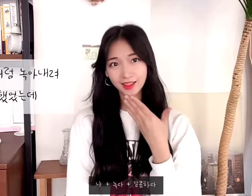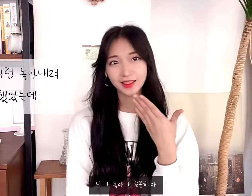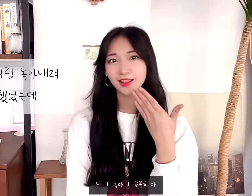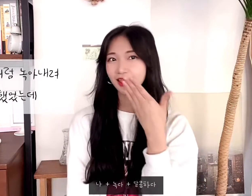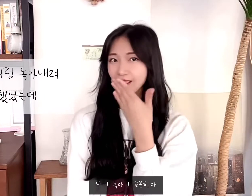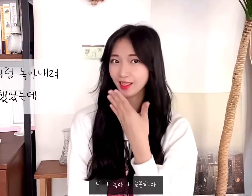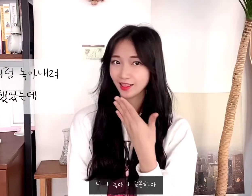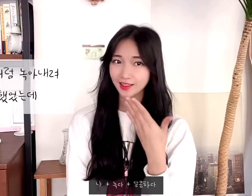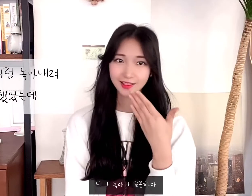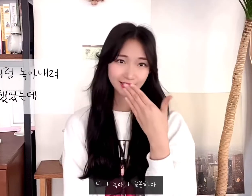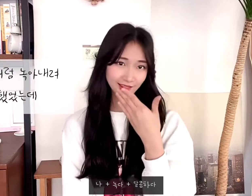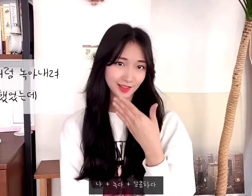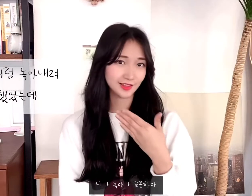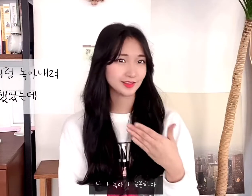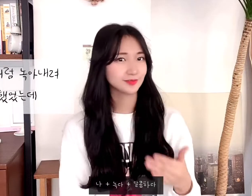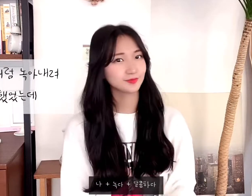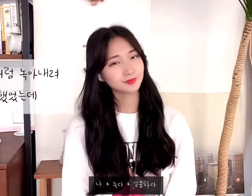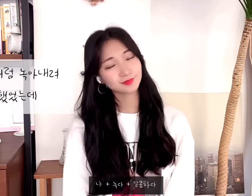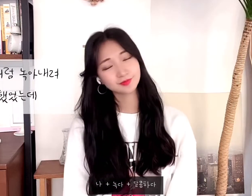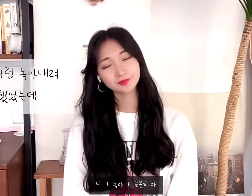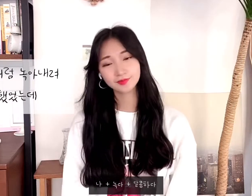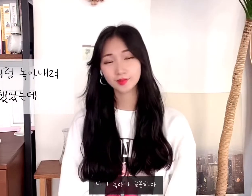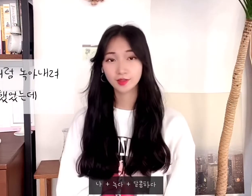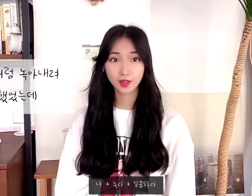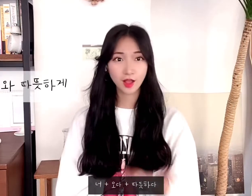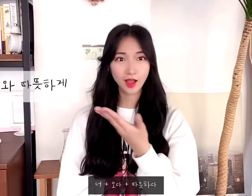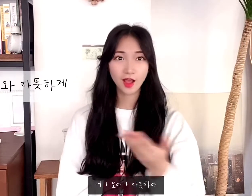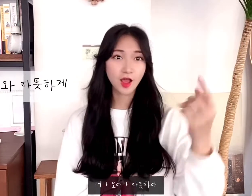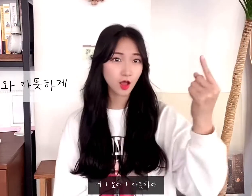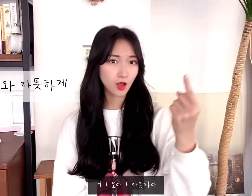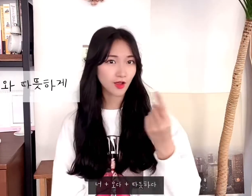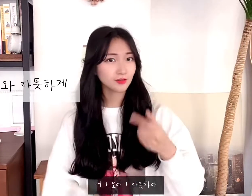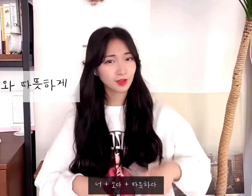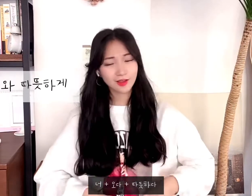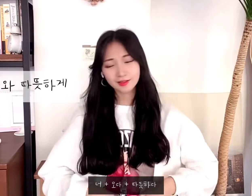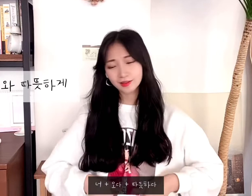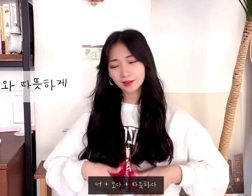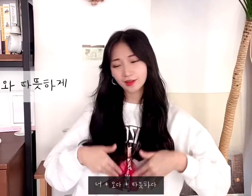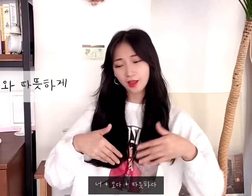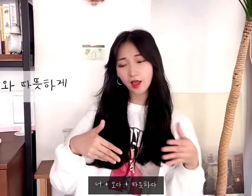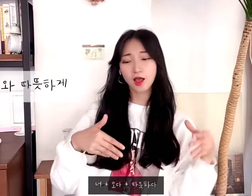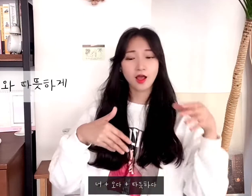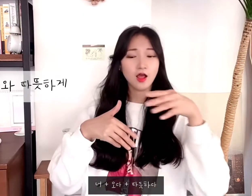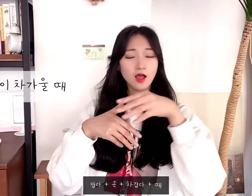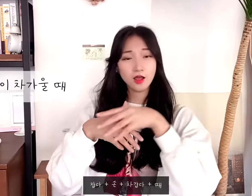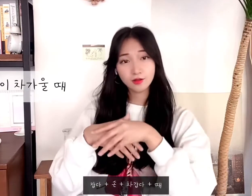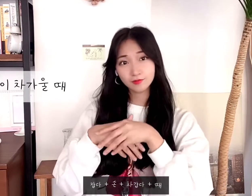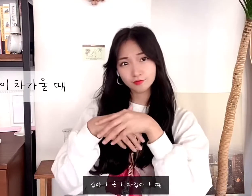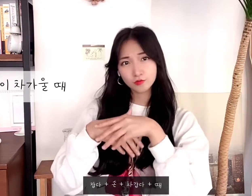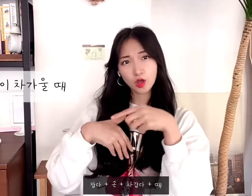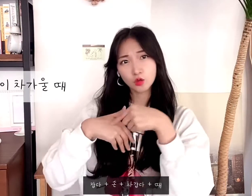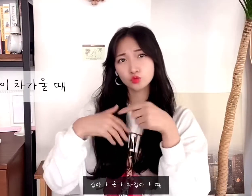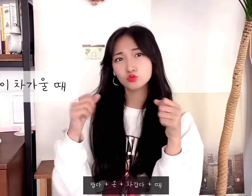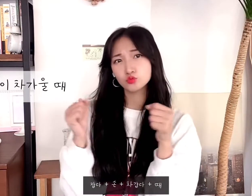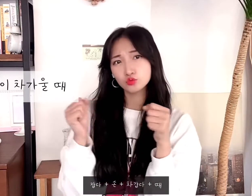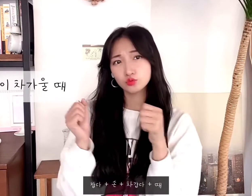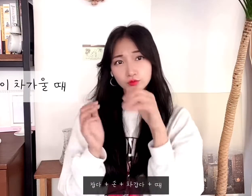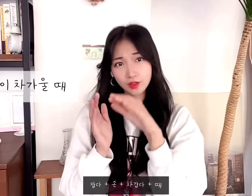달콤했었는데 네가 다가와 따뜻하게 잡은 내 손이 차가울